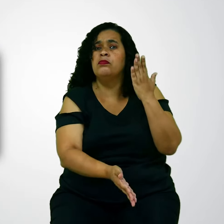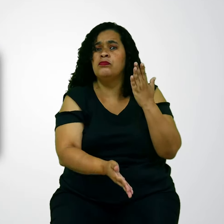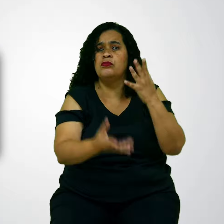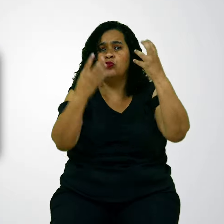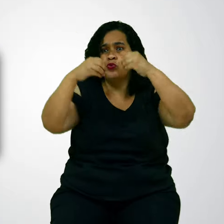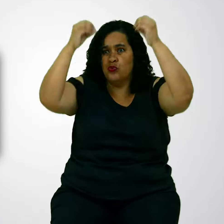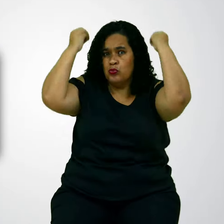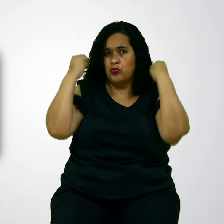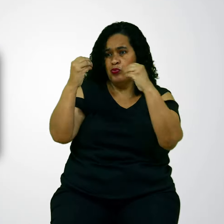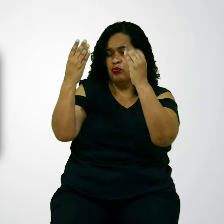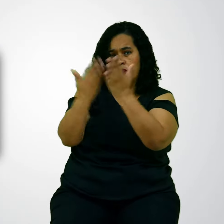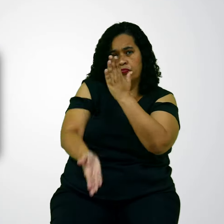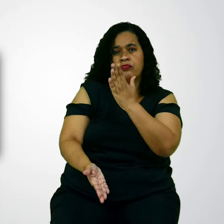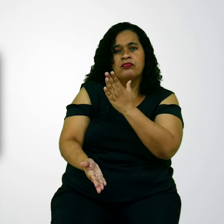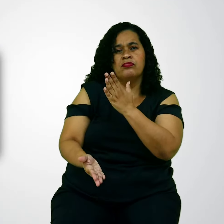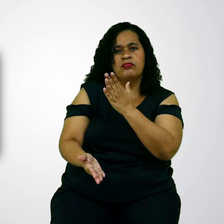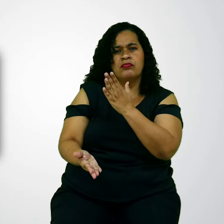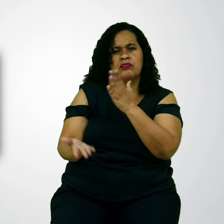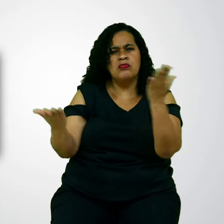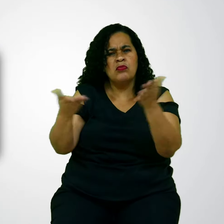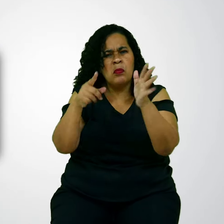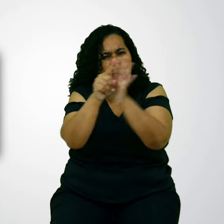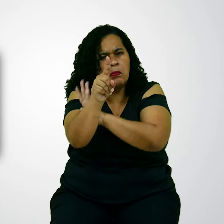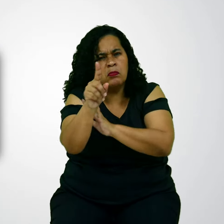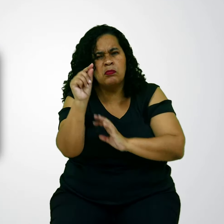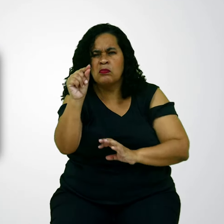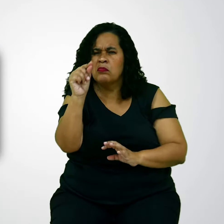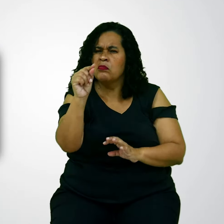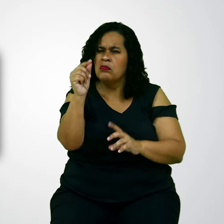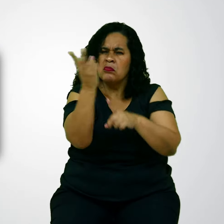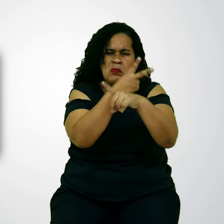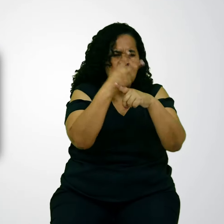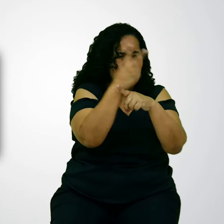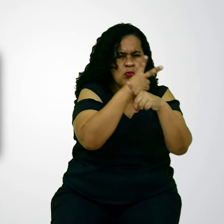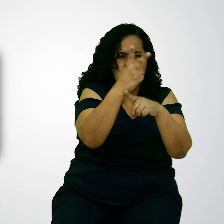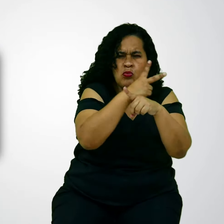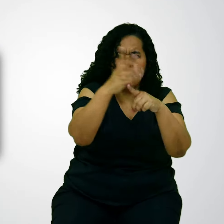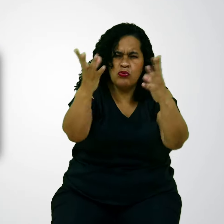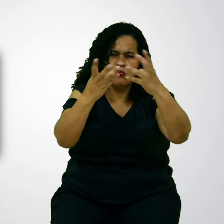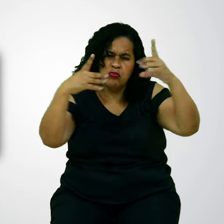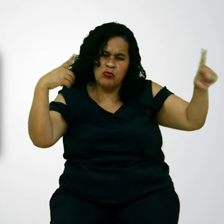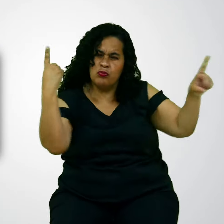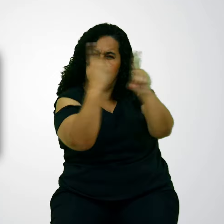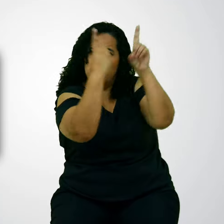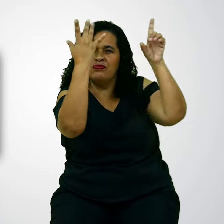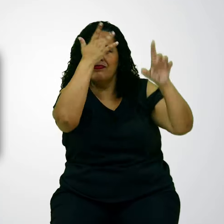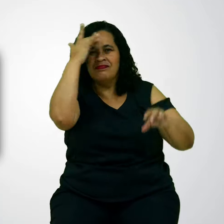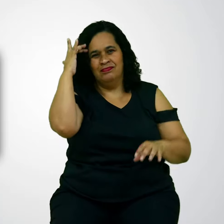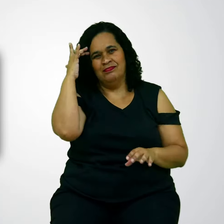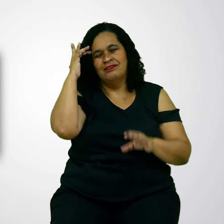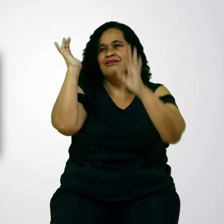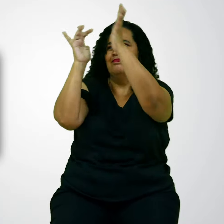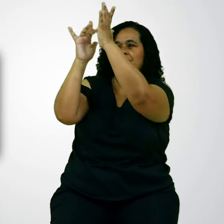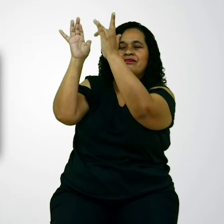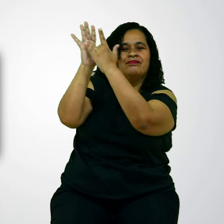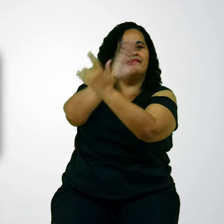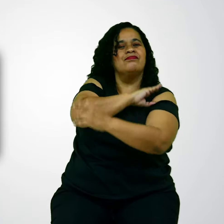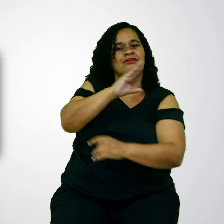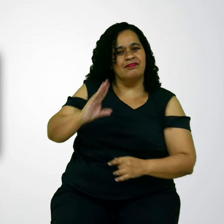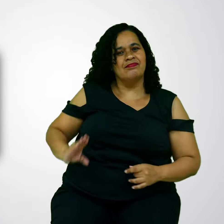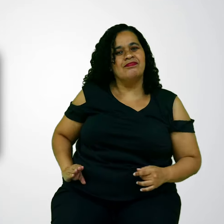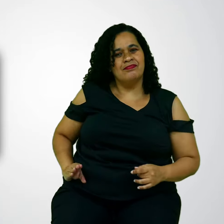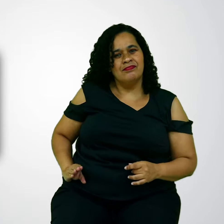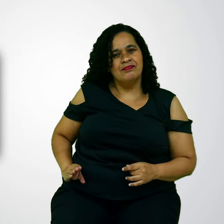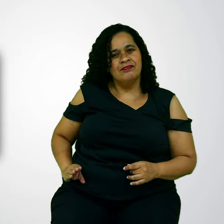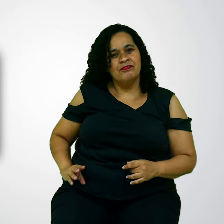de gente perdida? Cristo, porque Gênesis 3,15 vai dizer que da semente da mulher nasceria Jesus. Então imaginemos